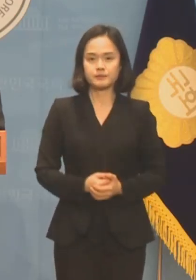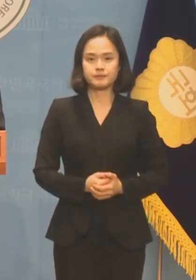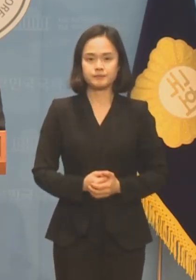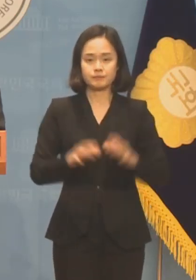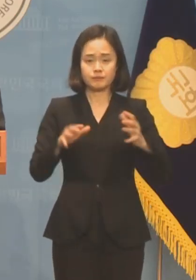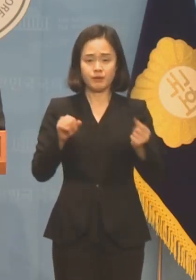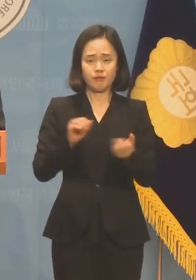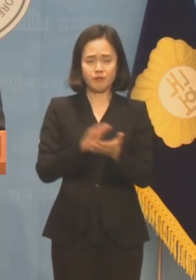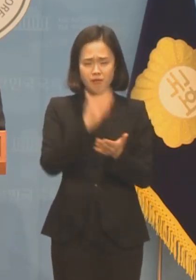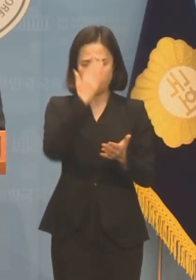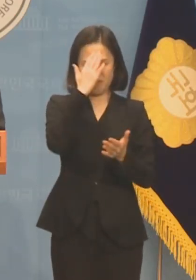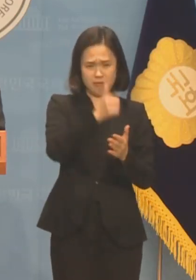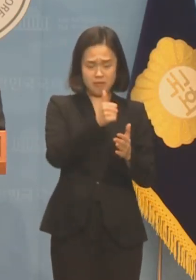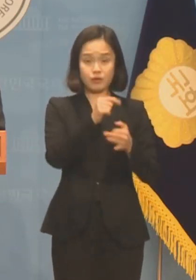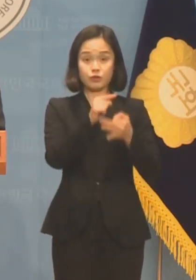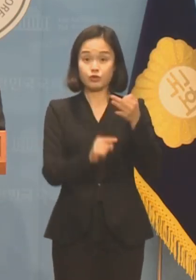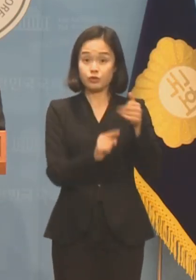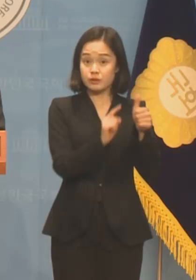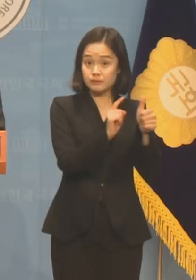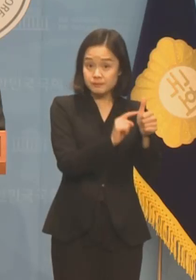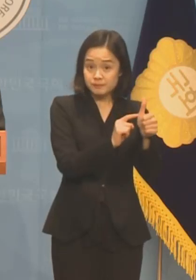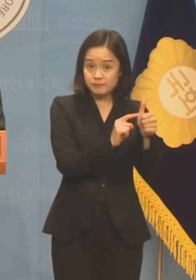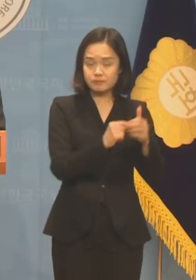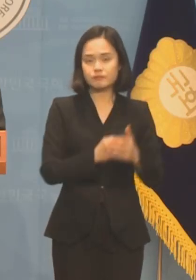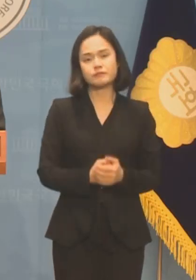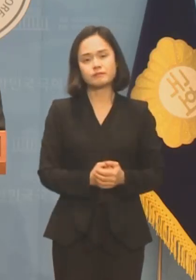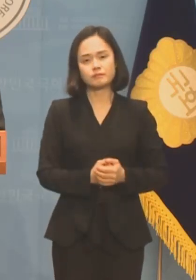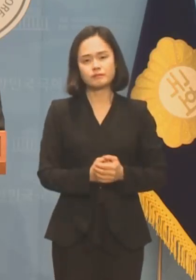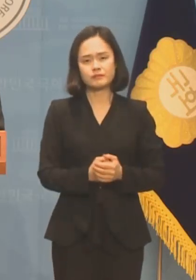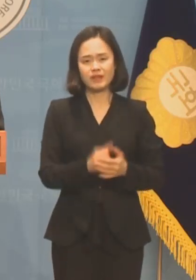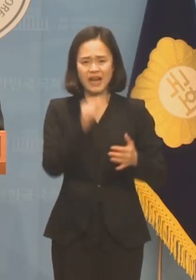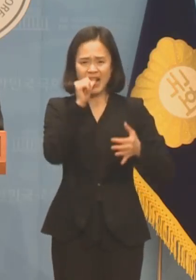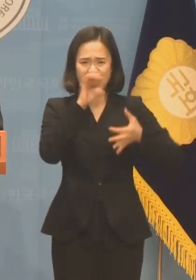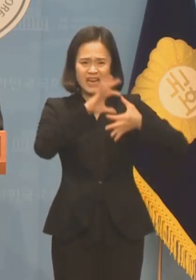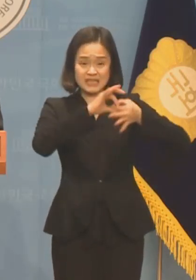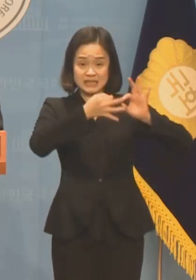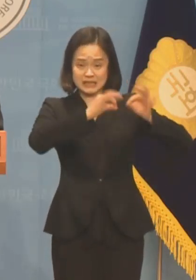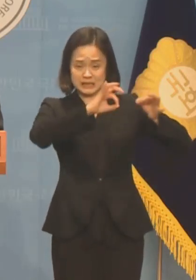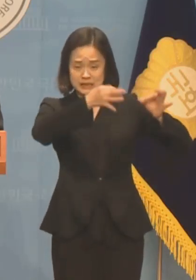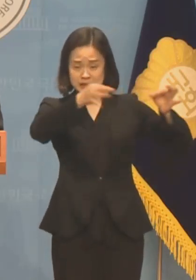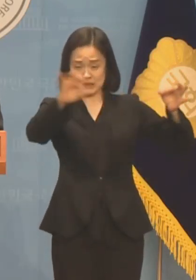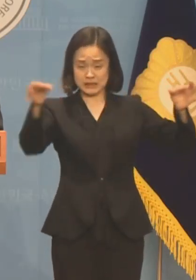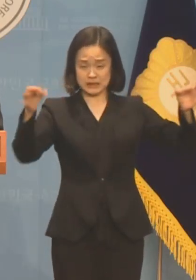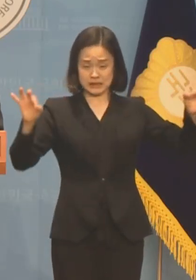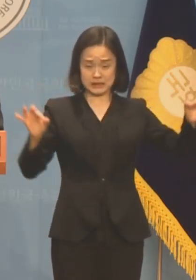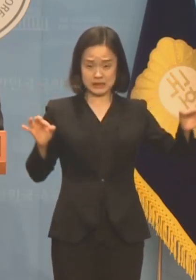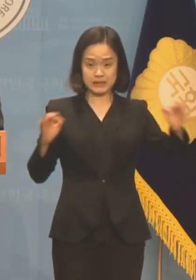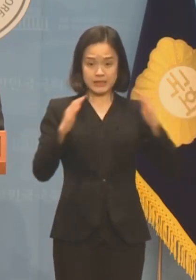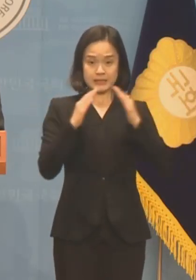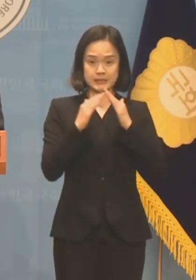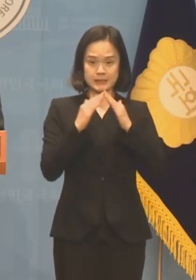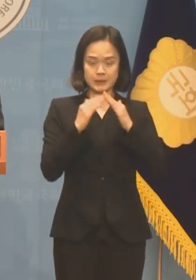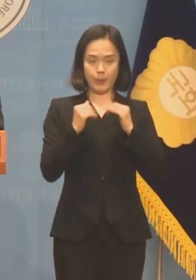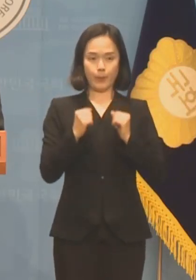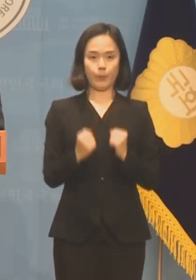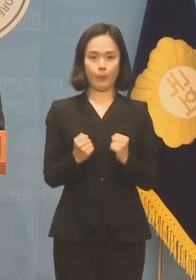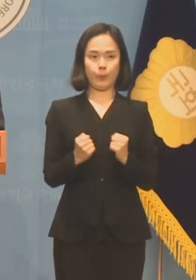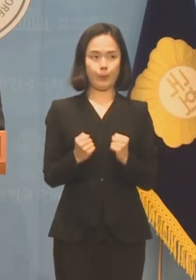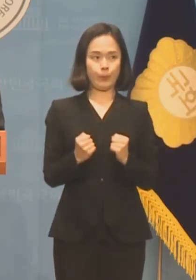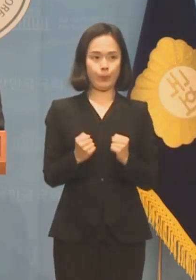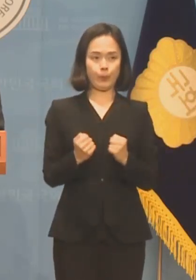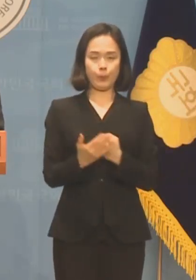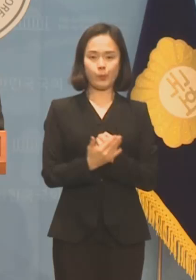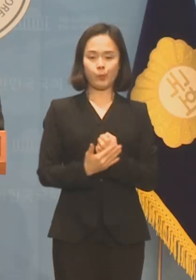외환숙의 윤석열이 60cm 면도날 철조망 등으로 관절을 요새화하고 대한민국의 헌정